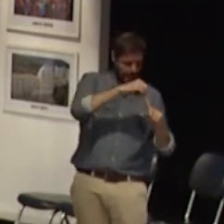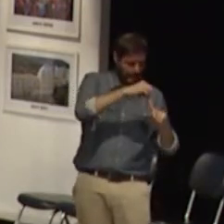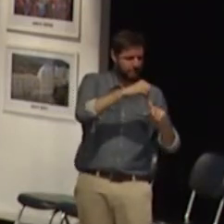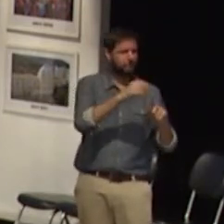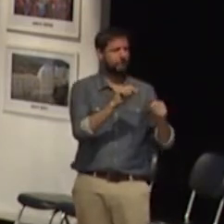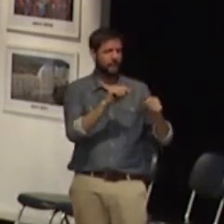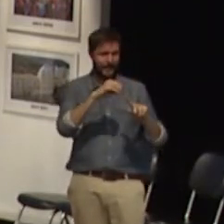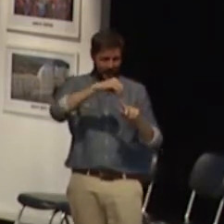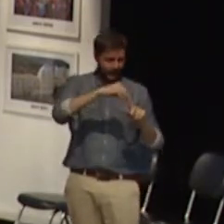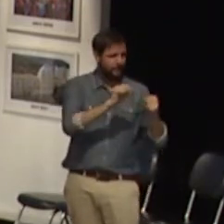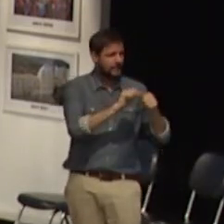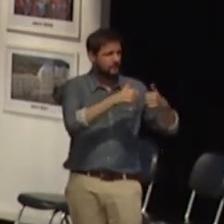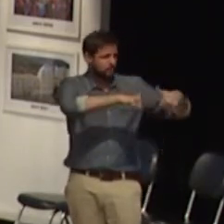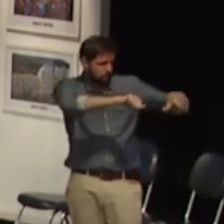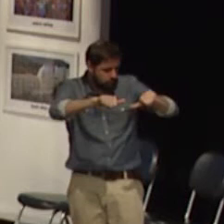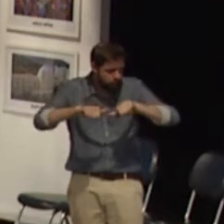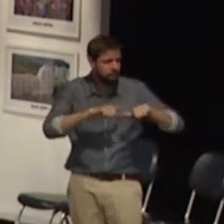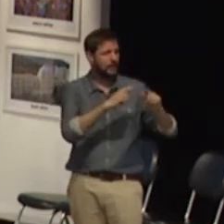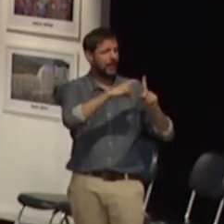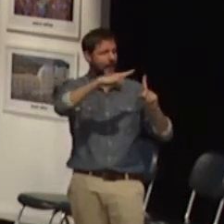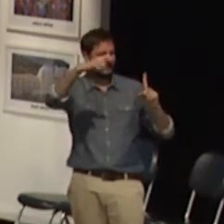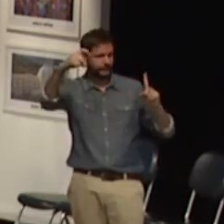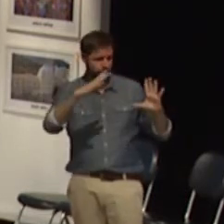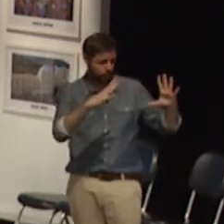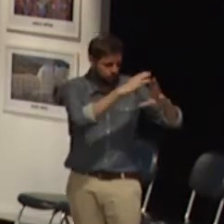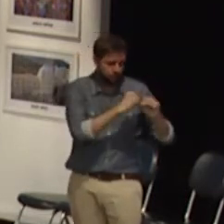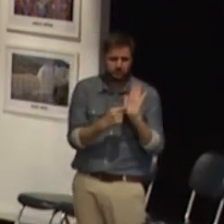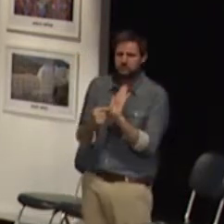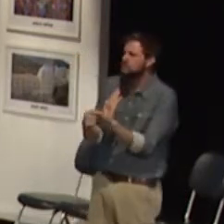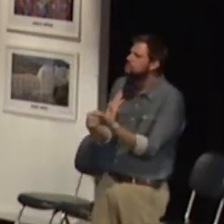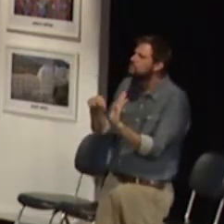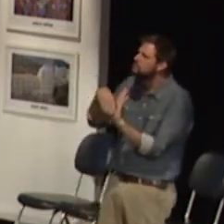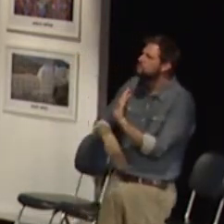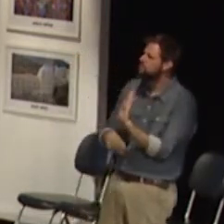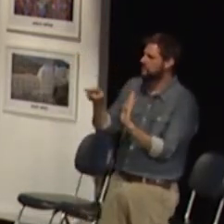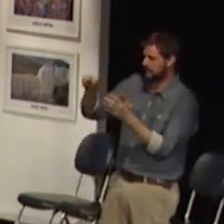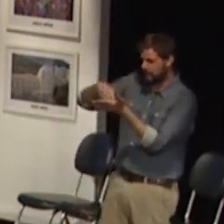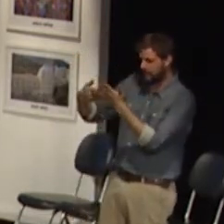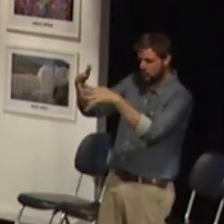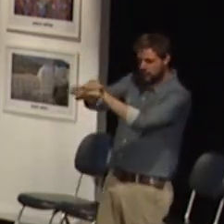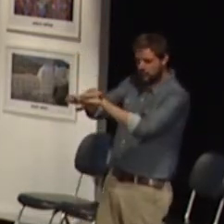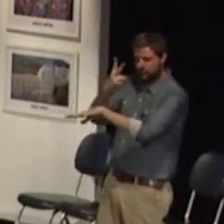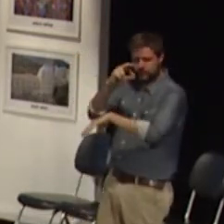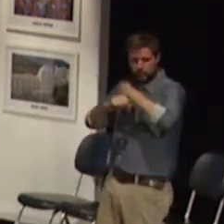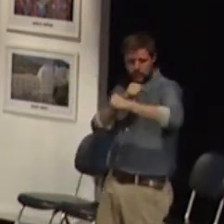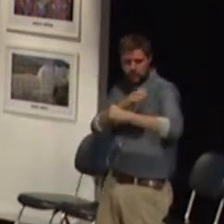avaliação é algo que está enfraquecendo, não está sendo bom. Nós precisamos que isso venha a melhorar.